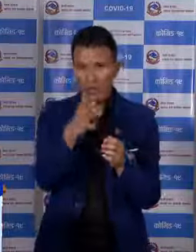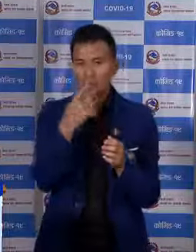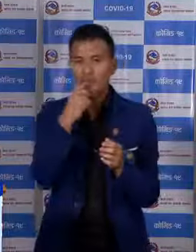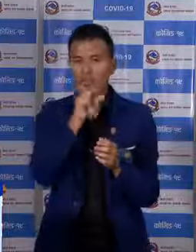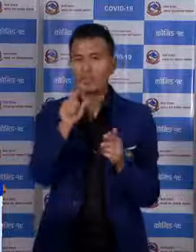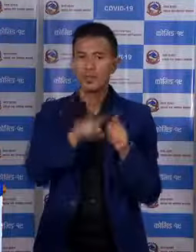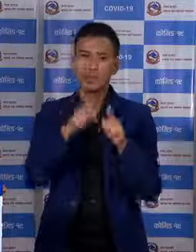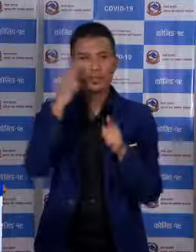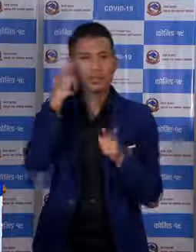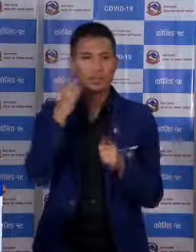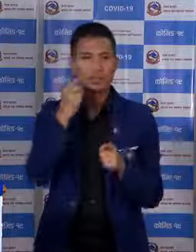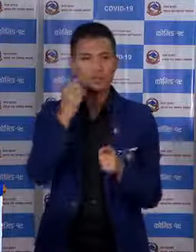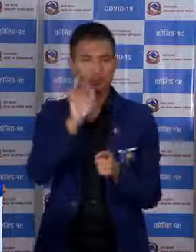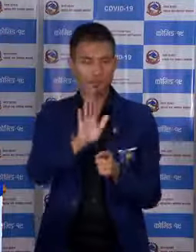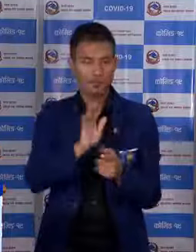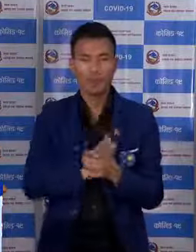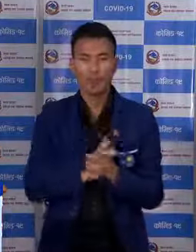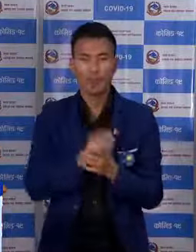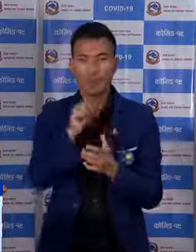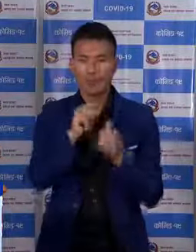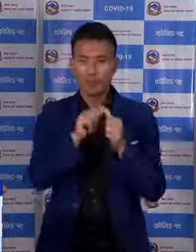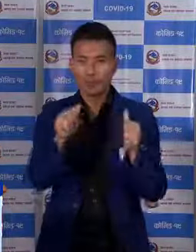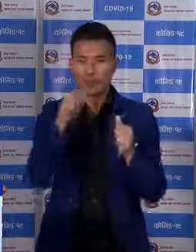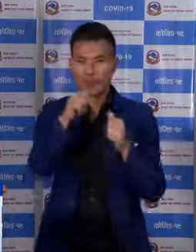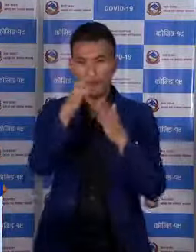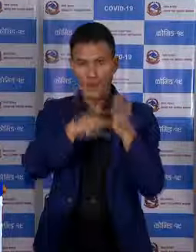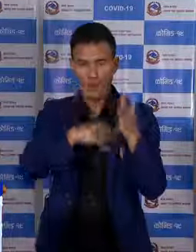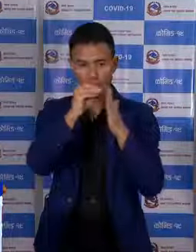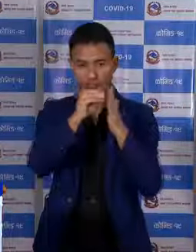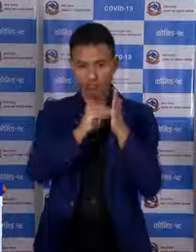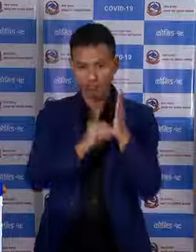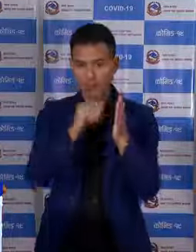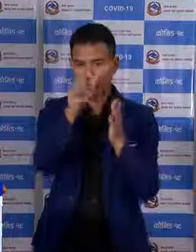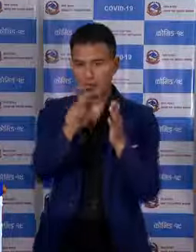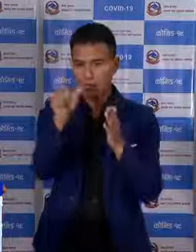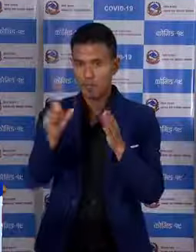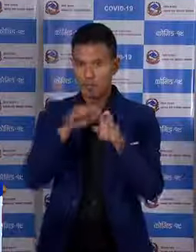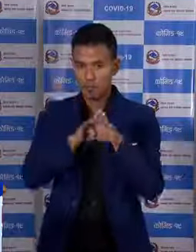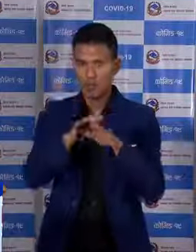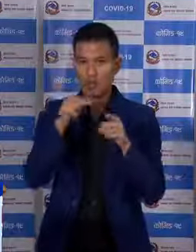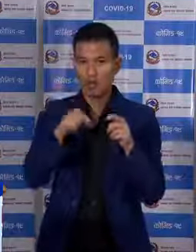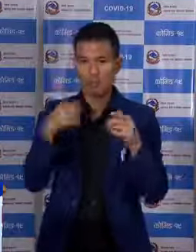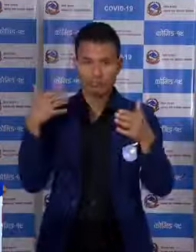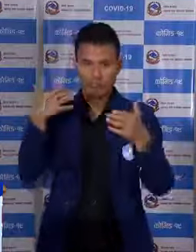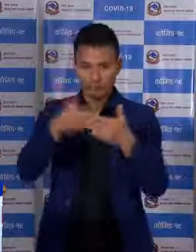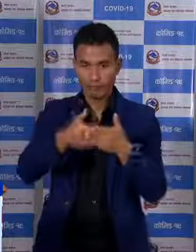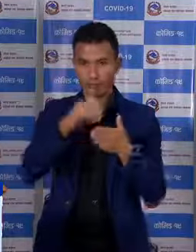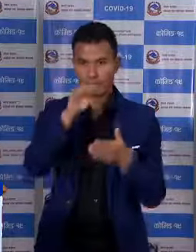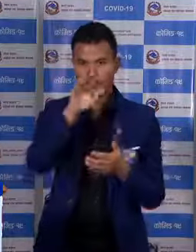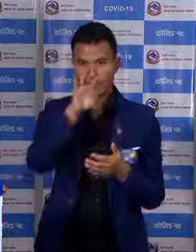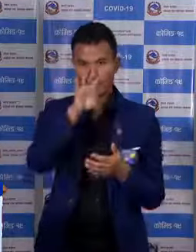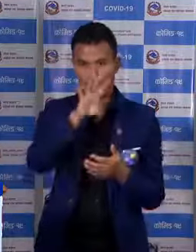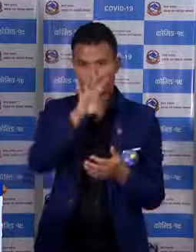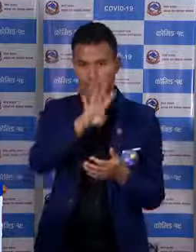पता लगाऊं छो हामी एशरी सो फाराम भरने बेग्तियर को संख्या हाल सम्मा 59